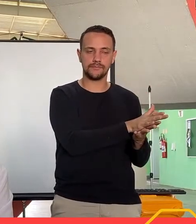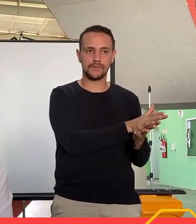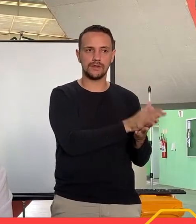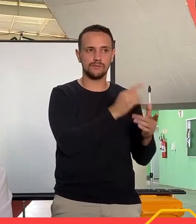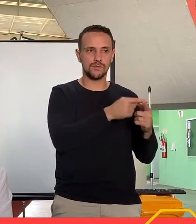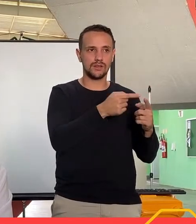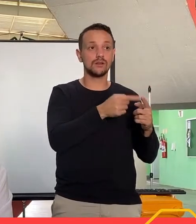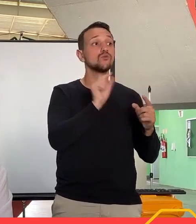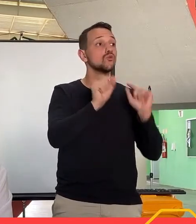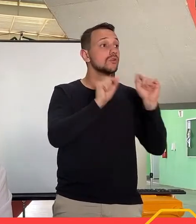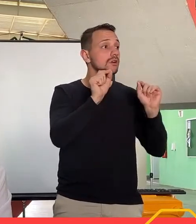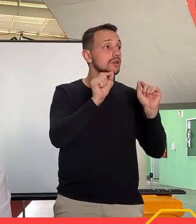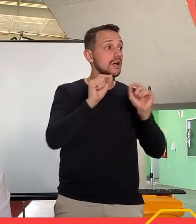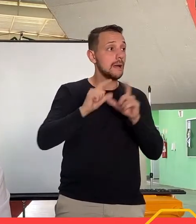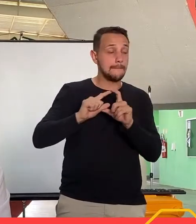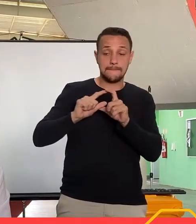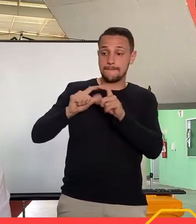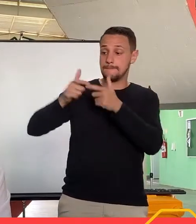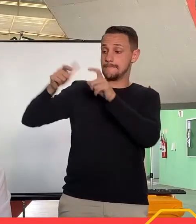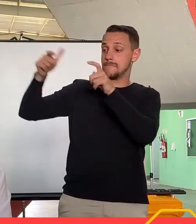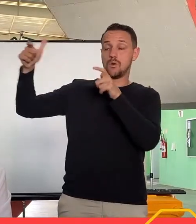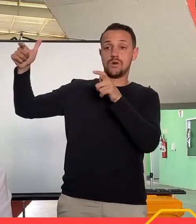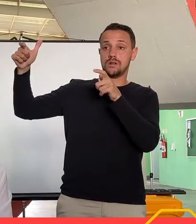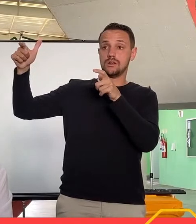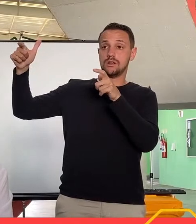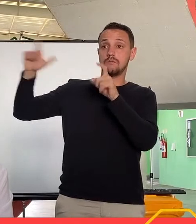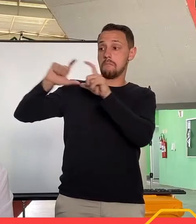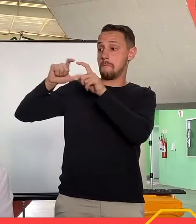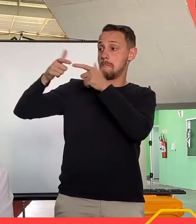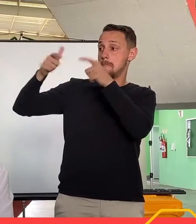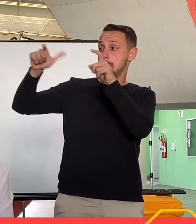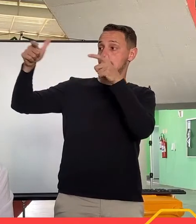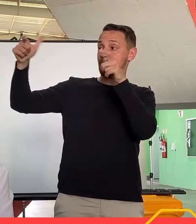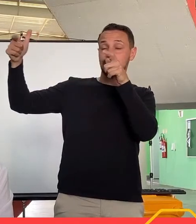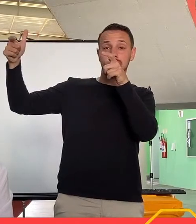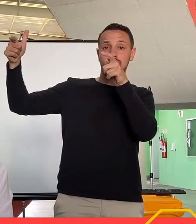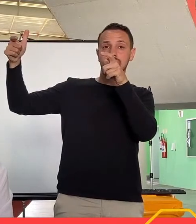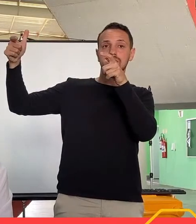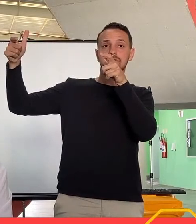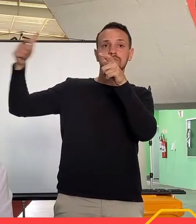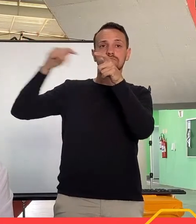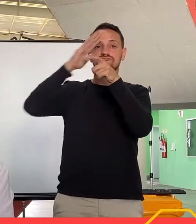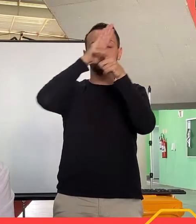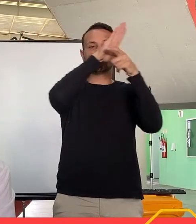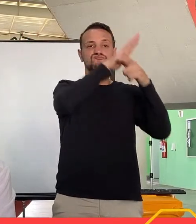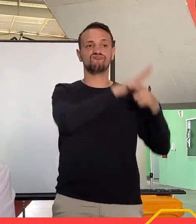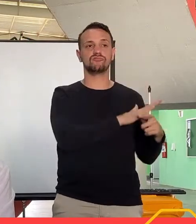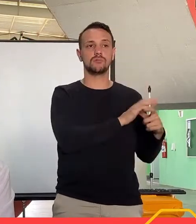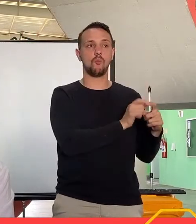né, da minoria tem que se render à maioria. Né?